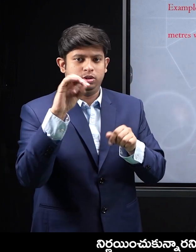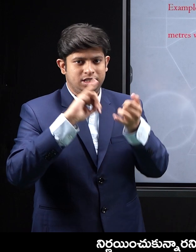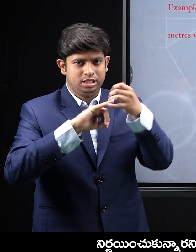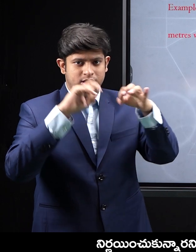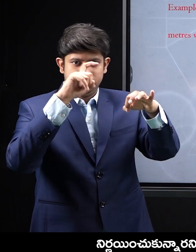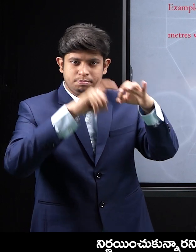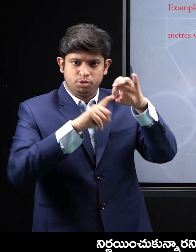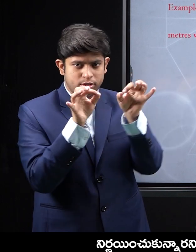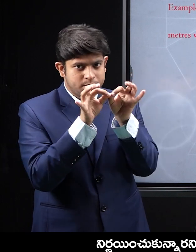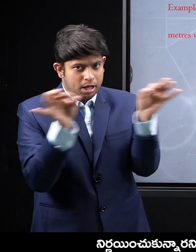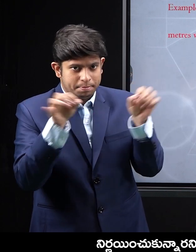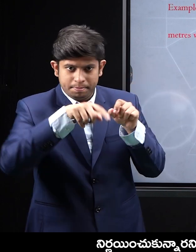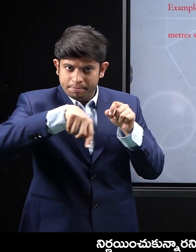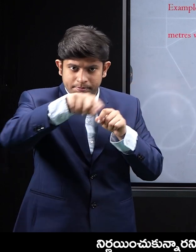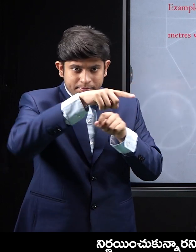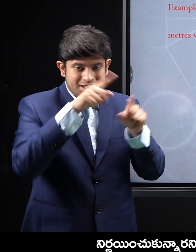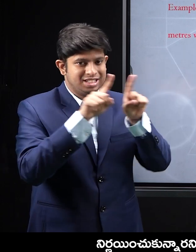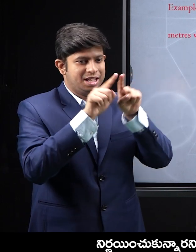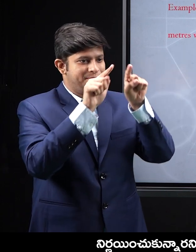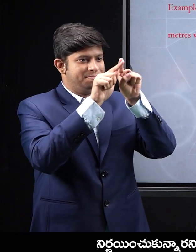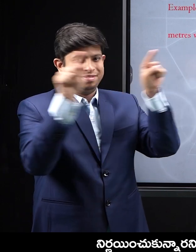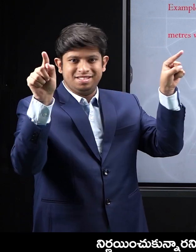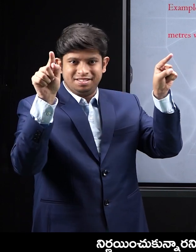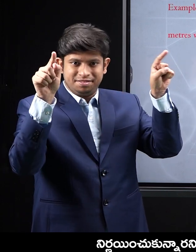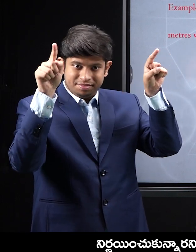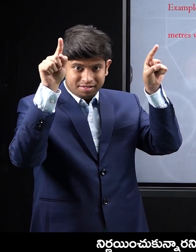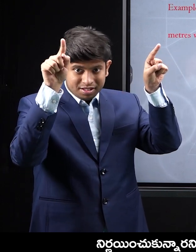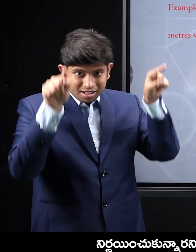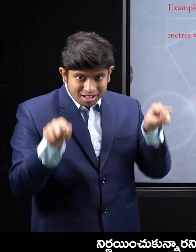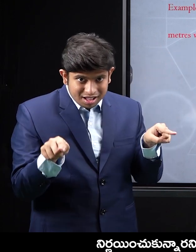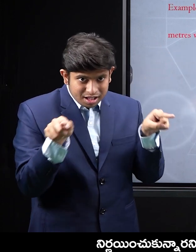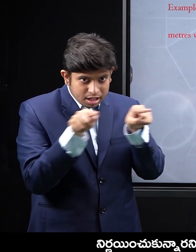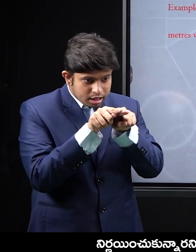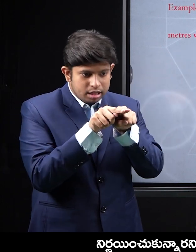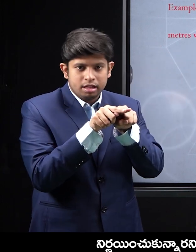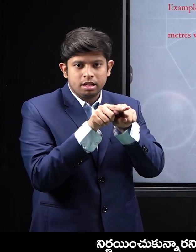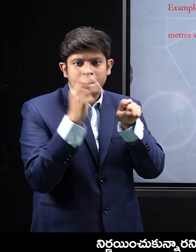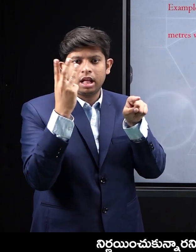అనుకుందాం. దాని పొడవు దాని వెడల్పుకి 3 రెట్లు ఎక్కువ.